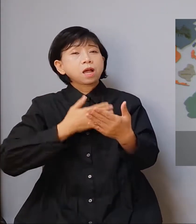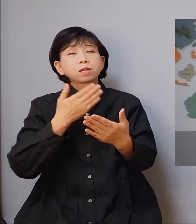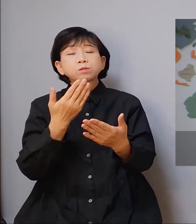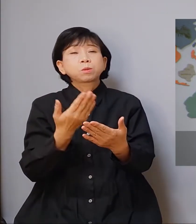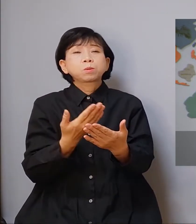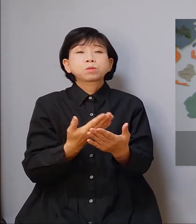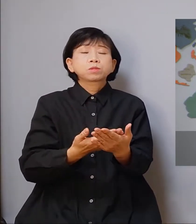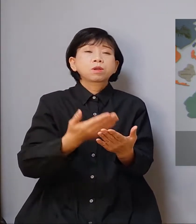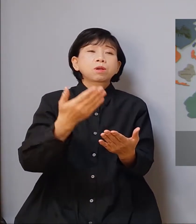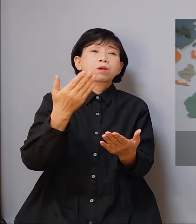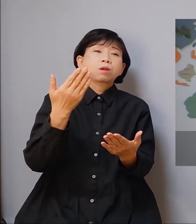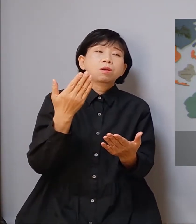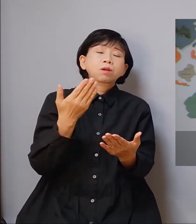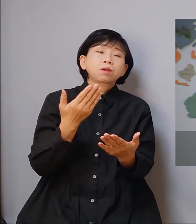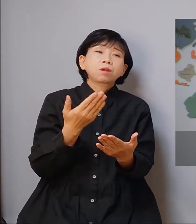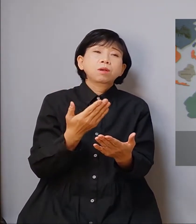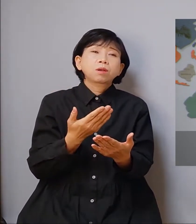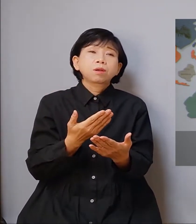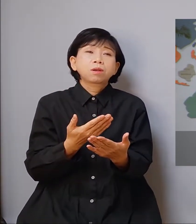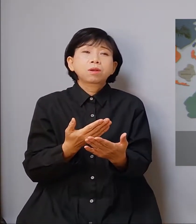않게 하소서.